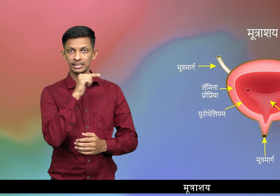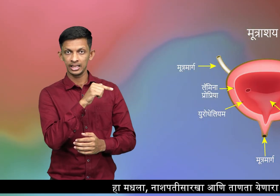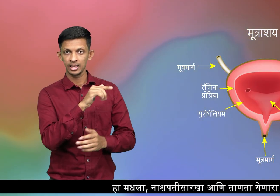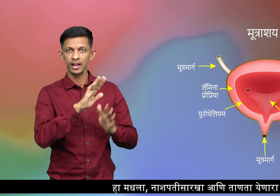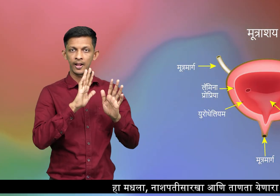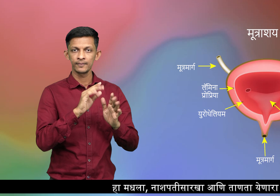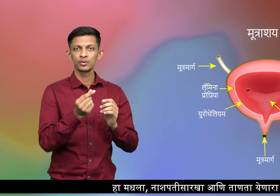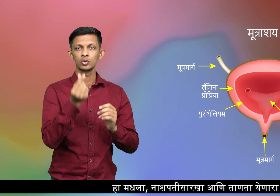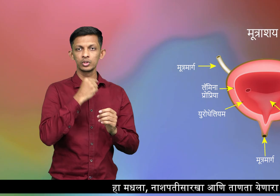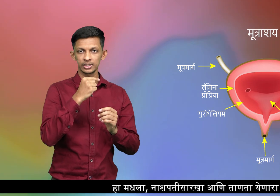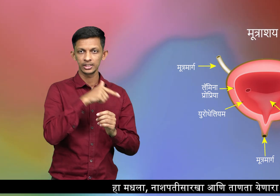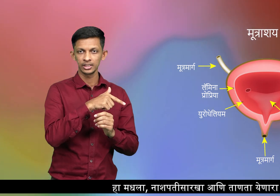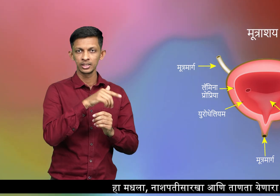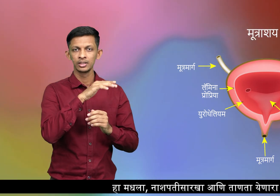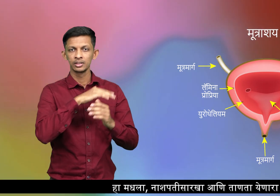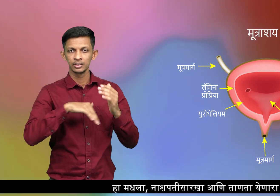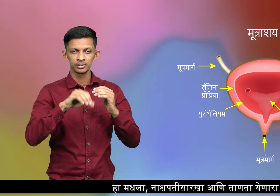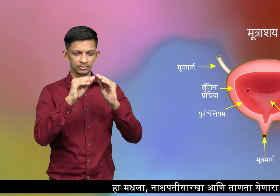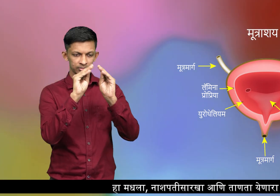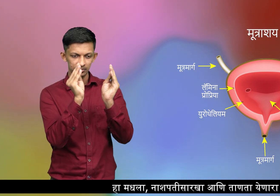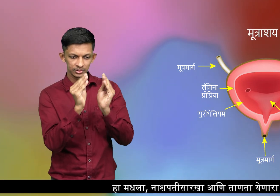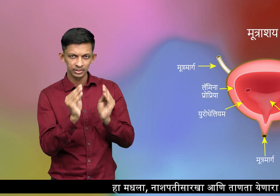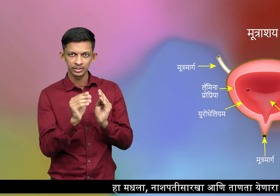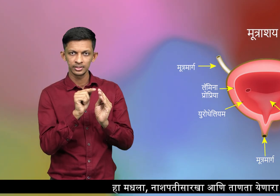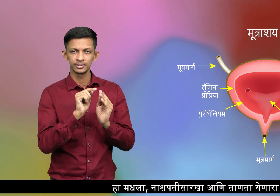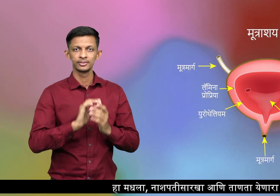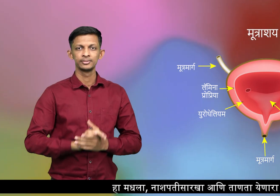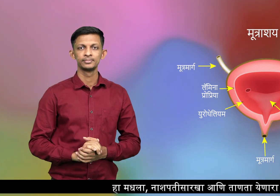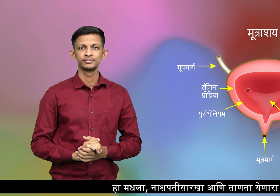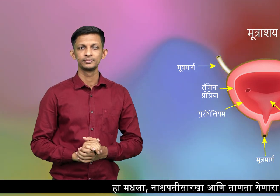हा मधला नाशपतीसारखा आणि ताणता येणारा